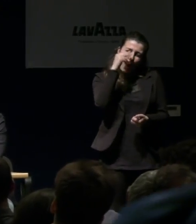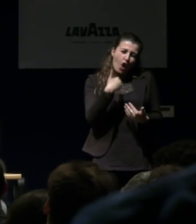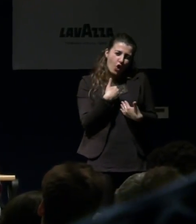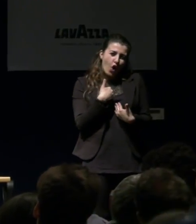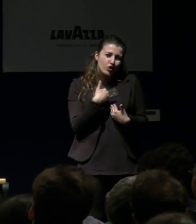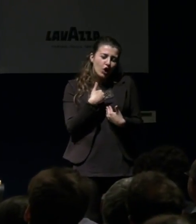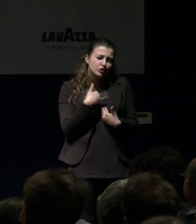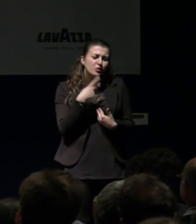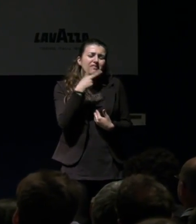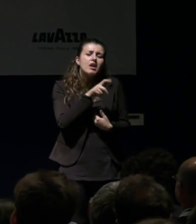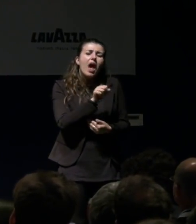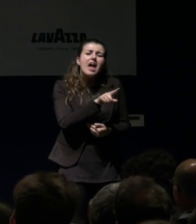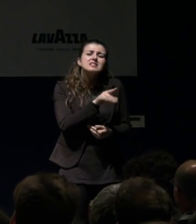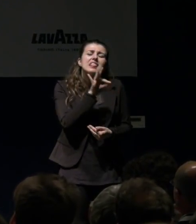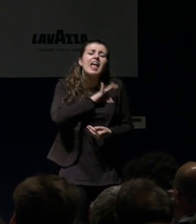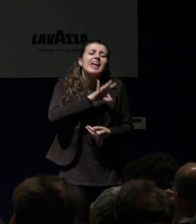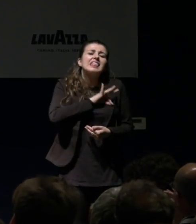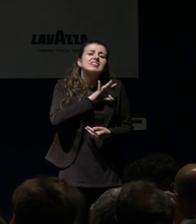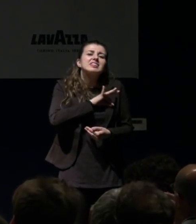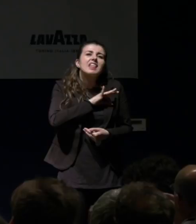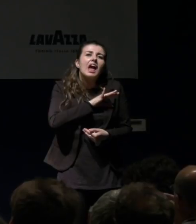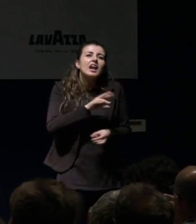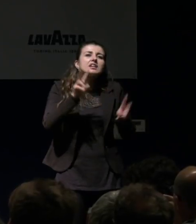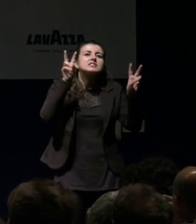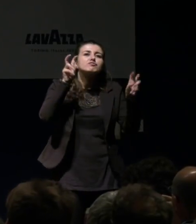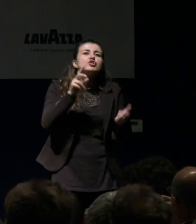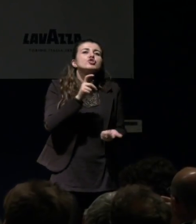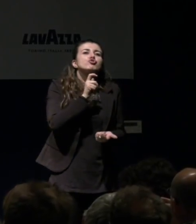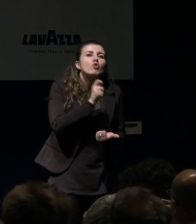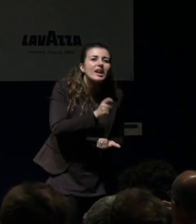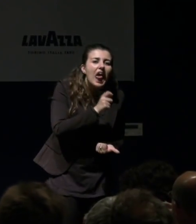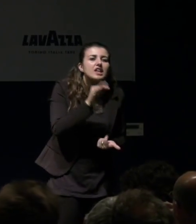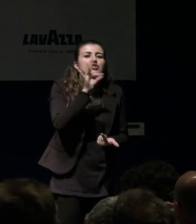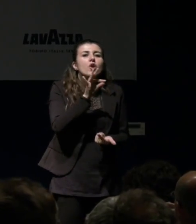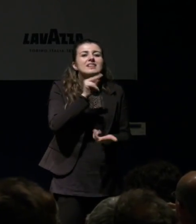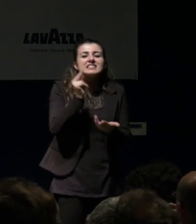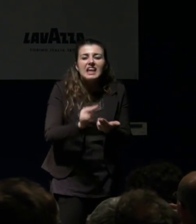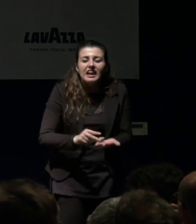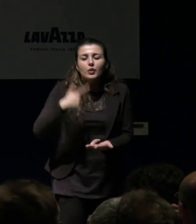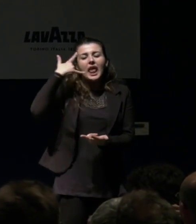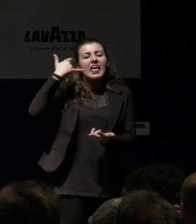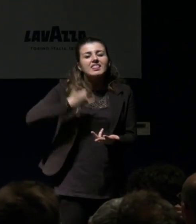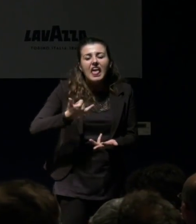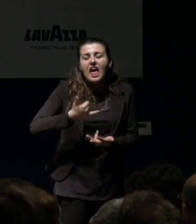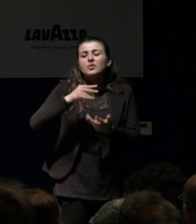interessa se neanche essere definito giornalista scrittore e saggista intellettuale